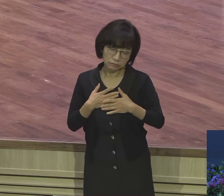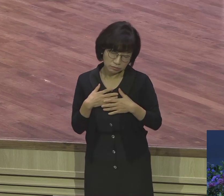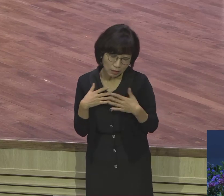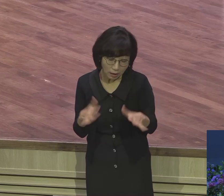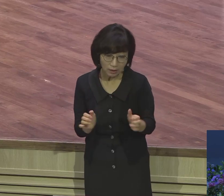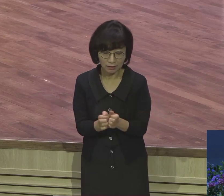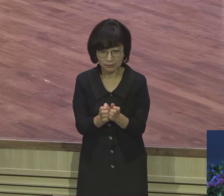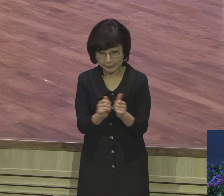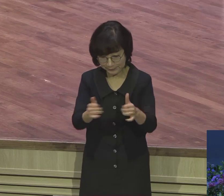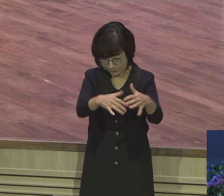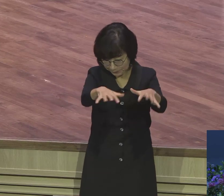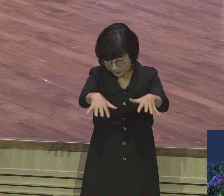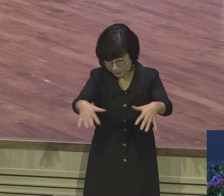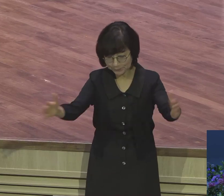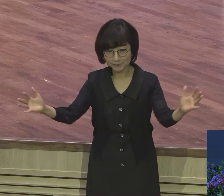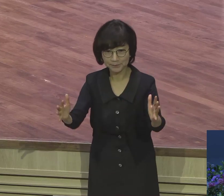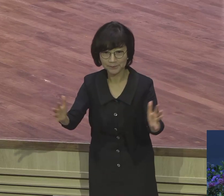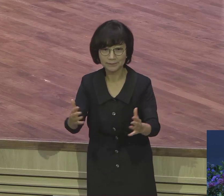그 사람들에게